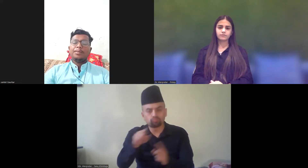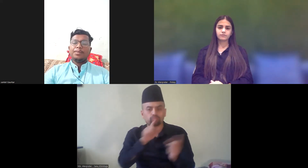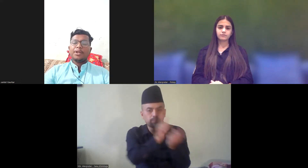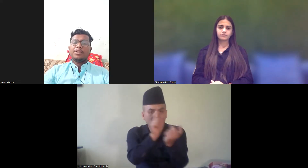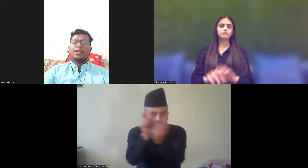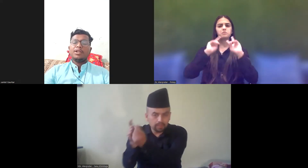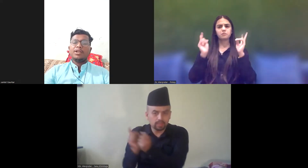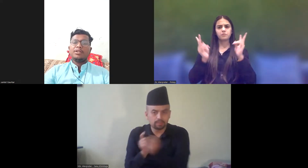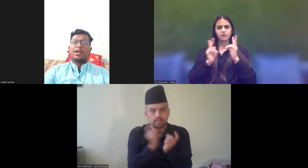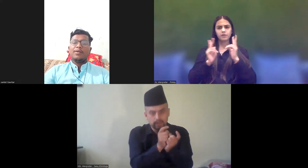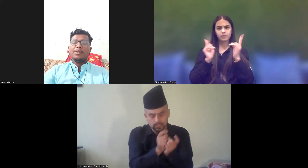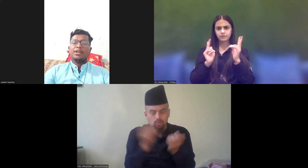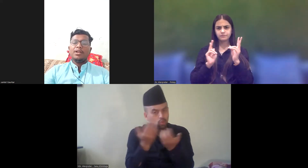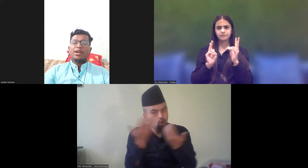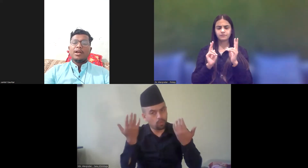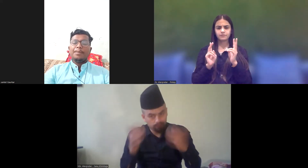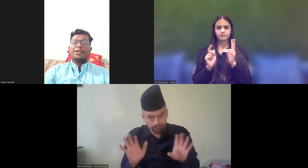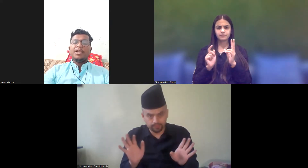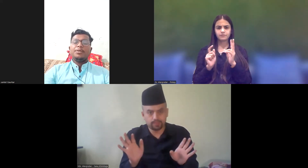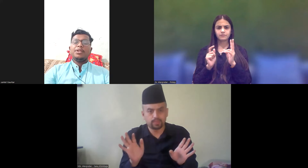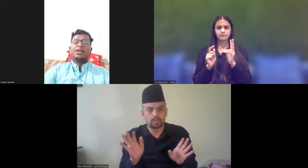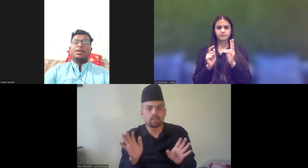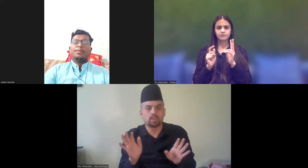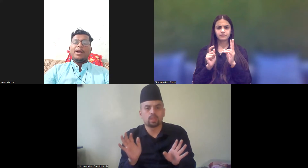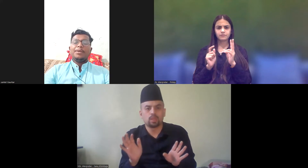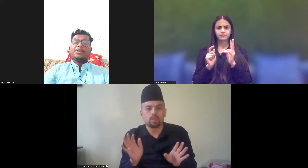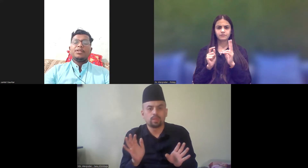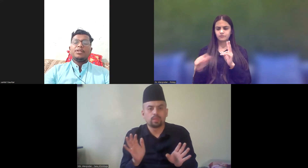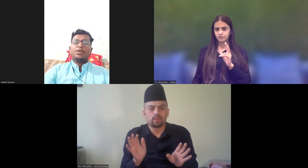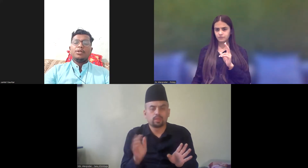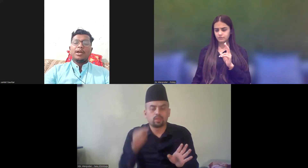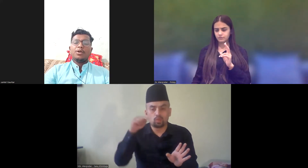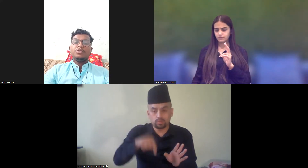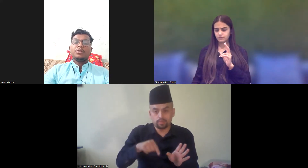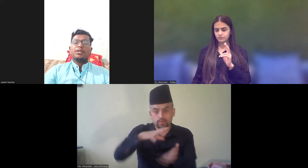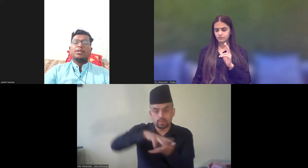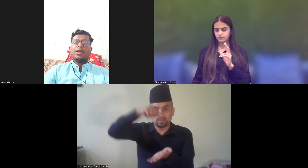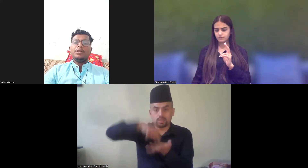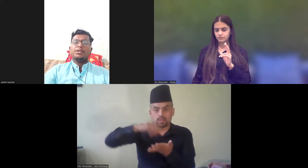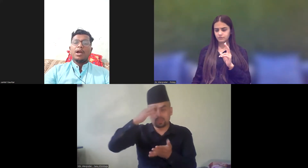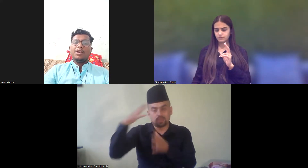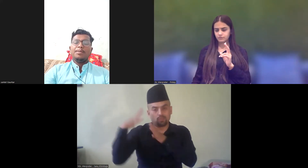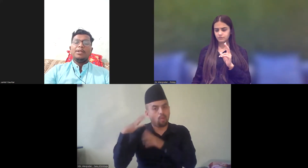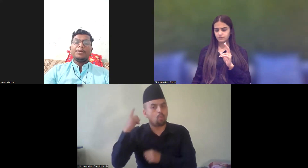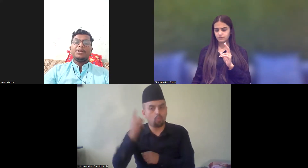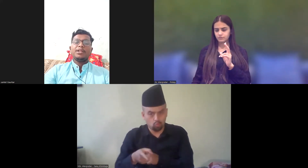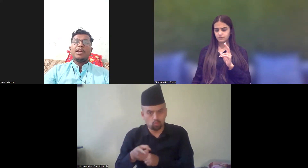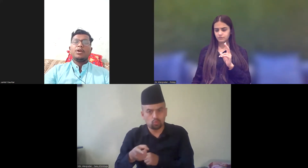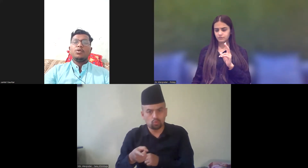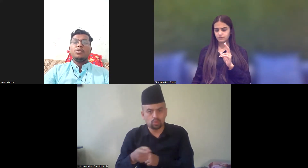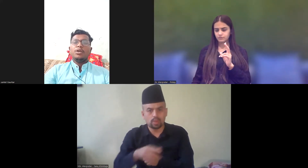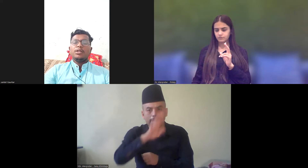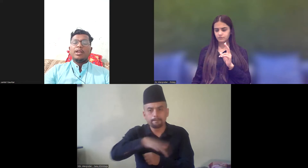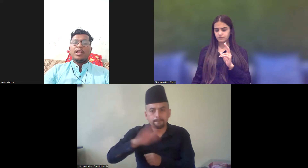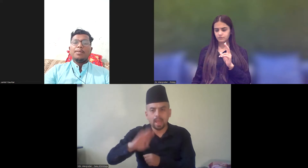आपल्या प्रत्येक देशातील गावातील ग्रामपंचायतीमध्ये बालपंचायत तयार करू शकतात आणि बालपंचायत तयार